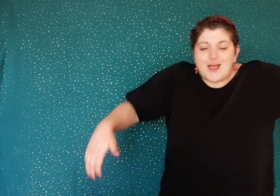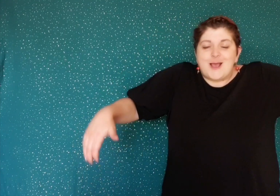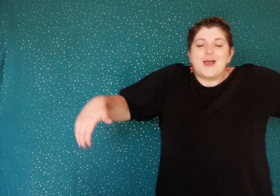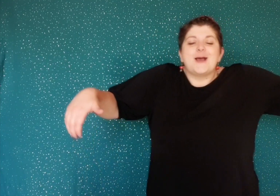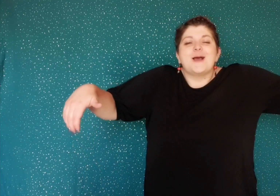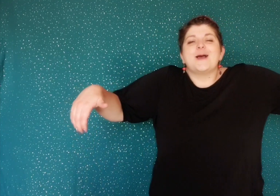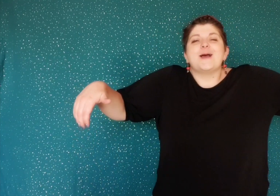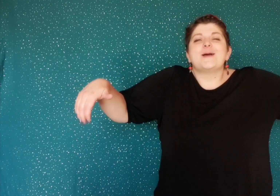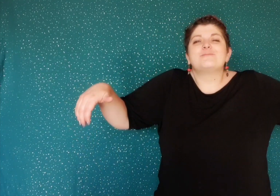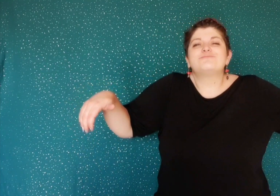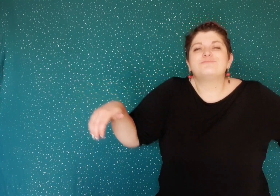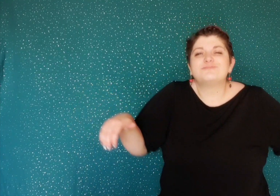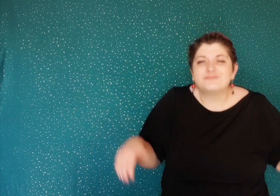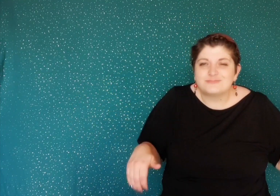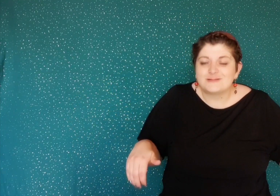Elle s'assit